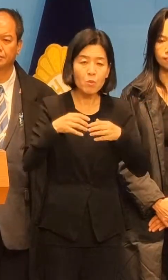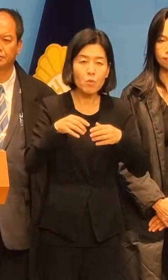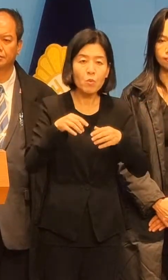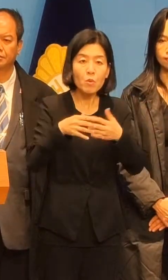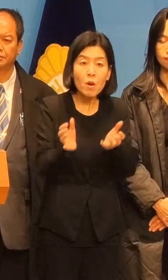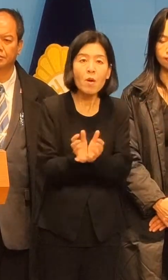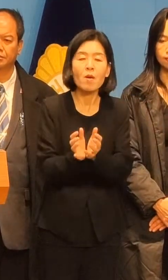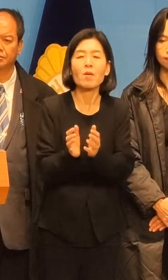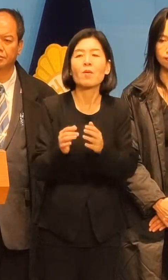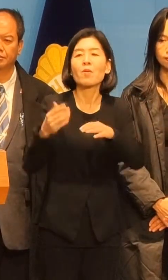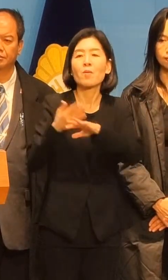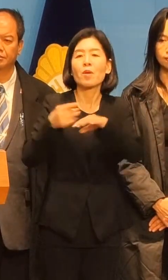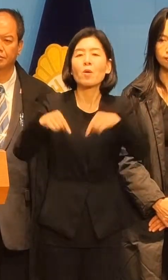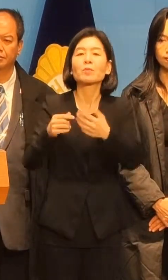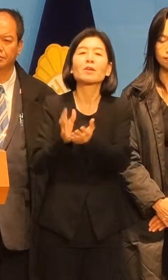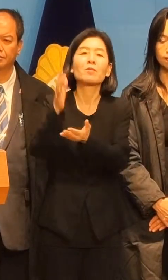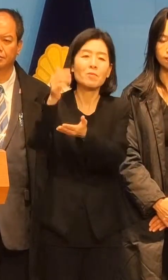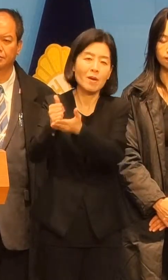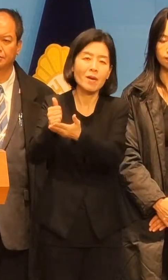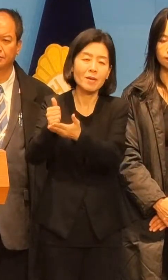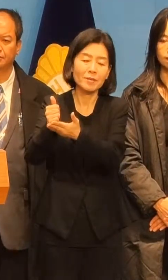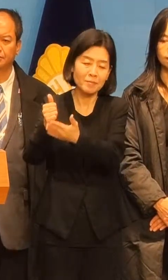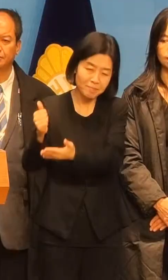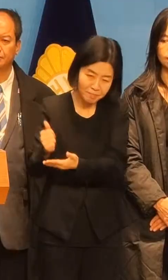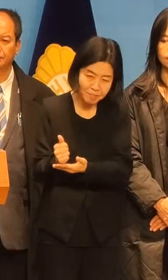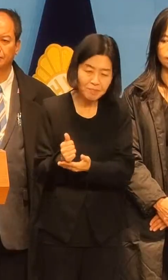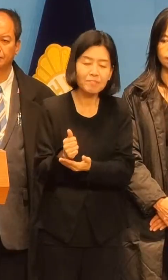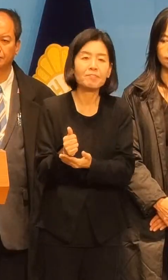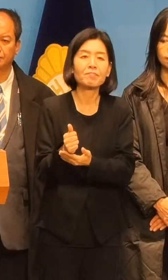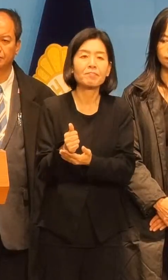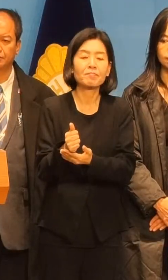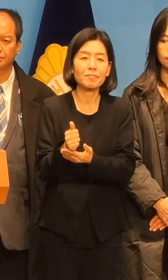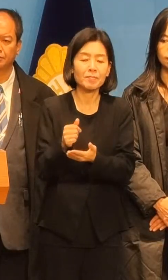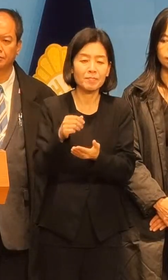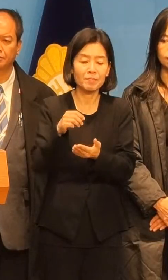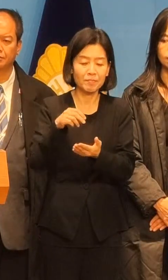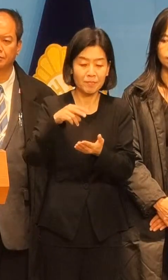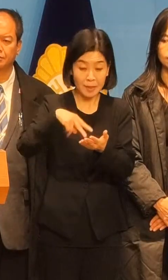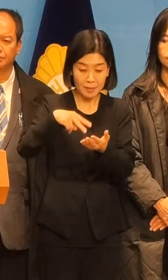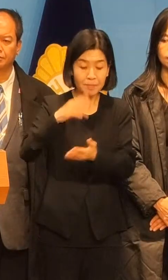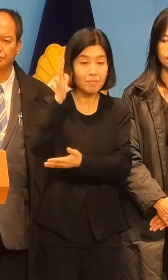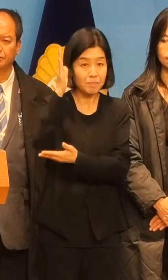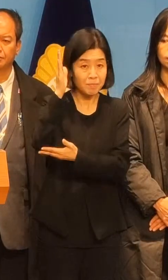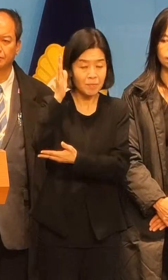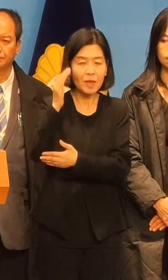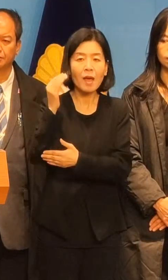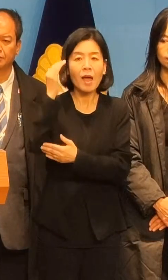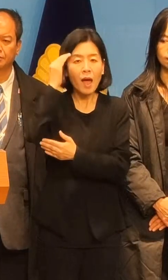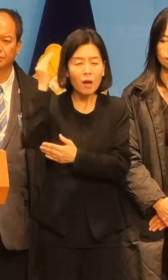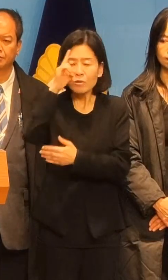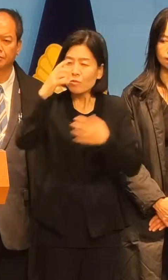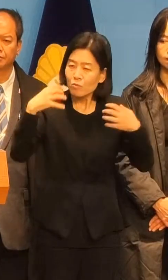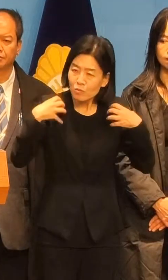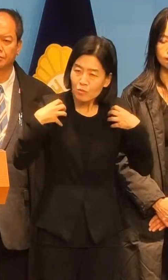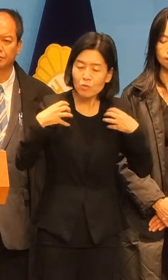외교부 장관께서 기자회견문을 우리 대한민국 정부와 국민들에게